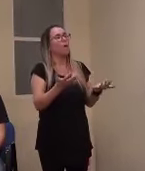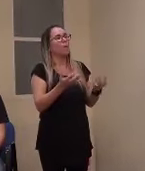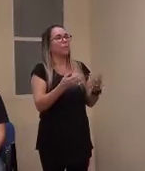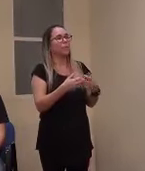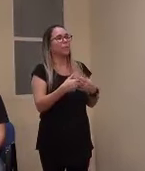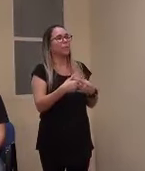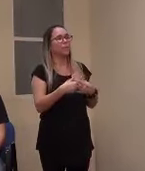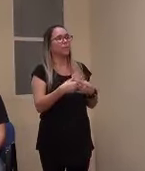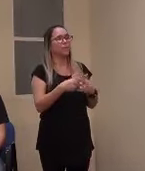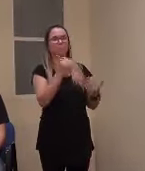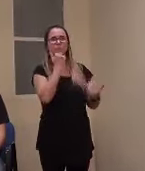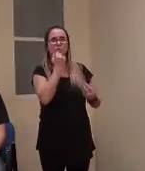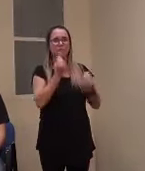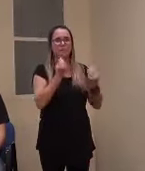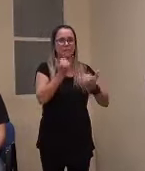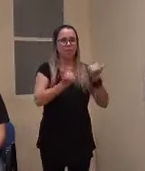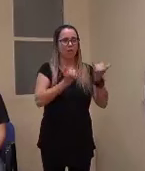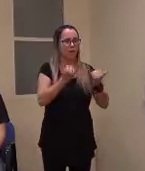mujica